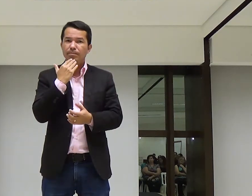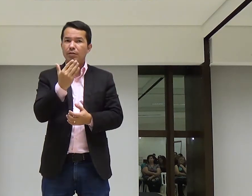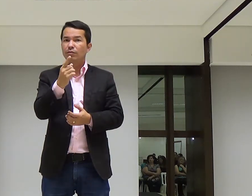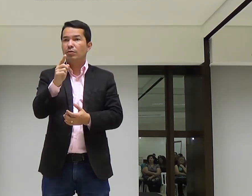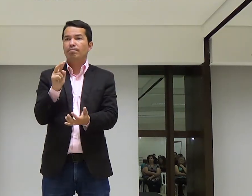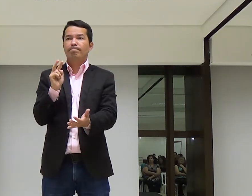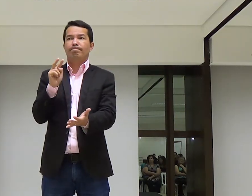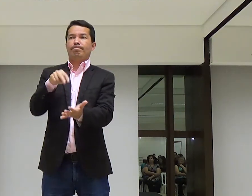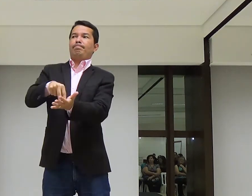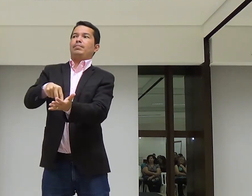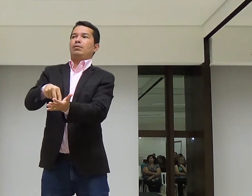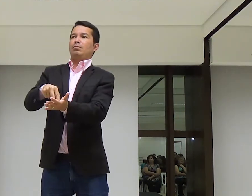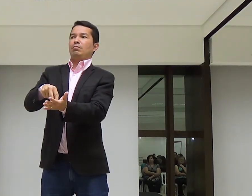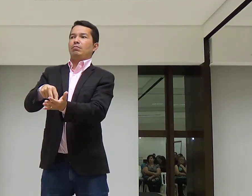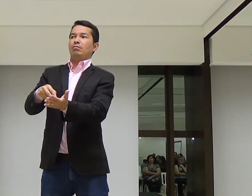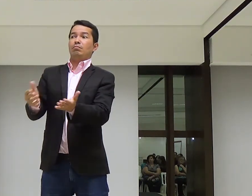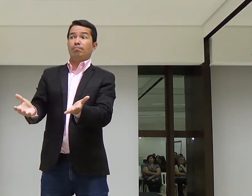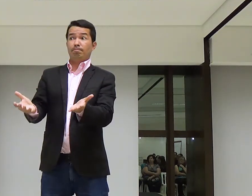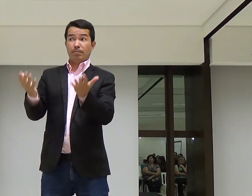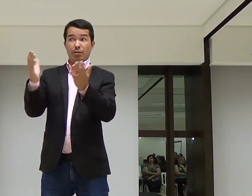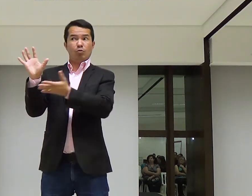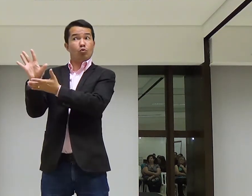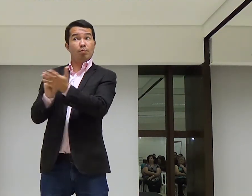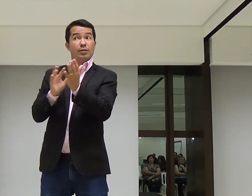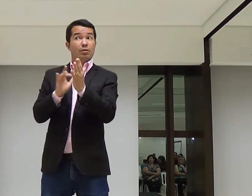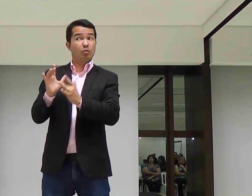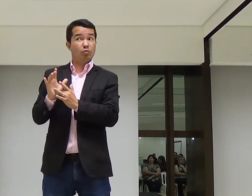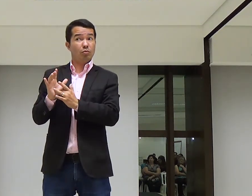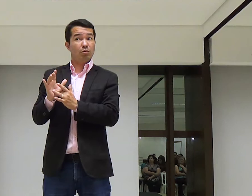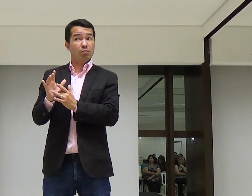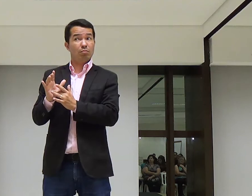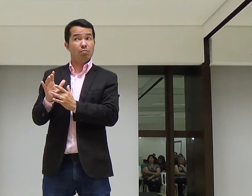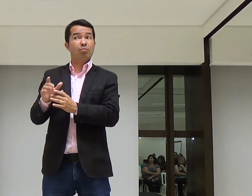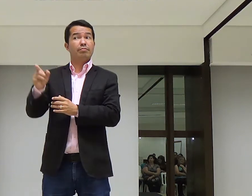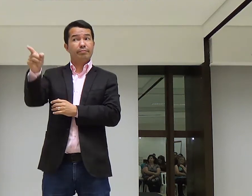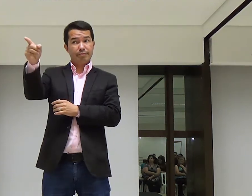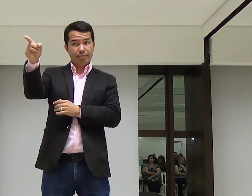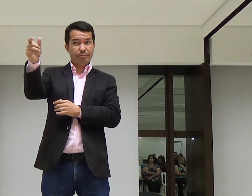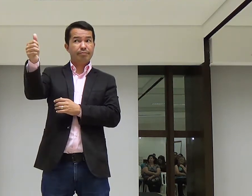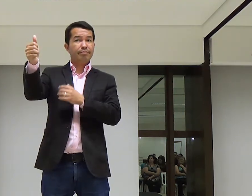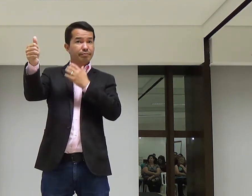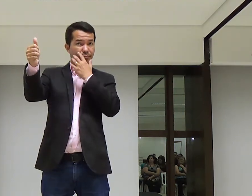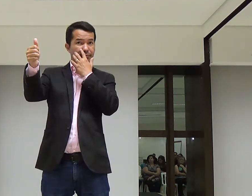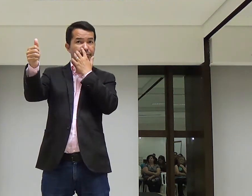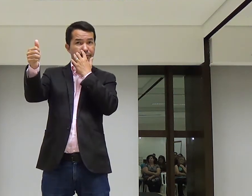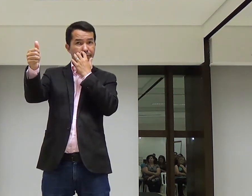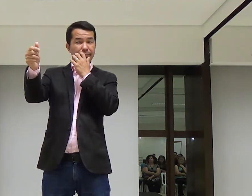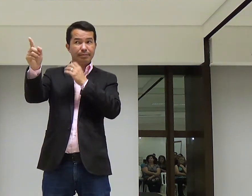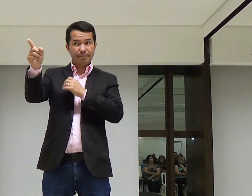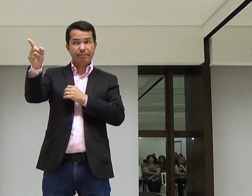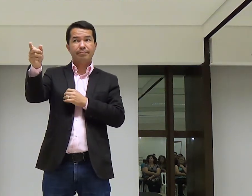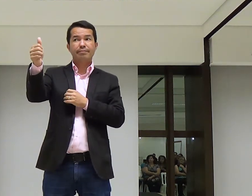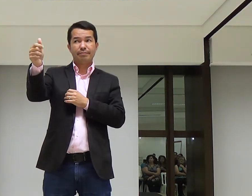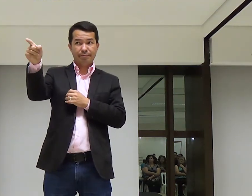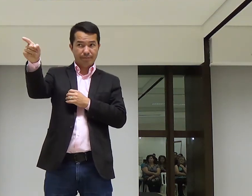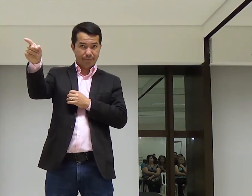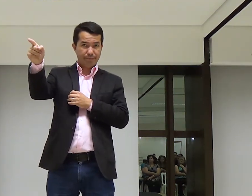você realmente quer copiar Jesus e viver como Ele ensina, eu quero que você fique em pé. Você,